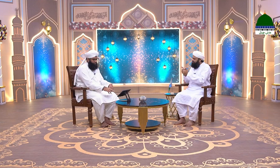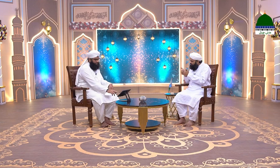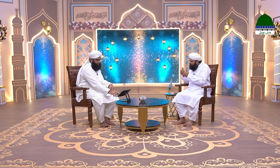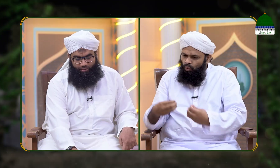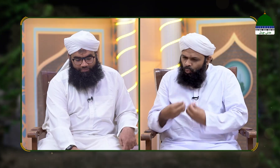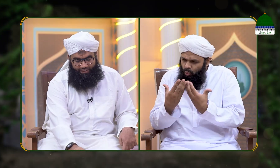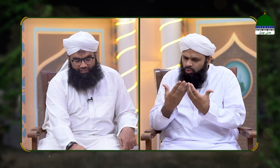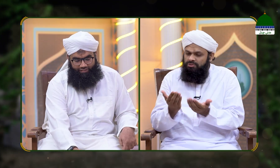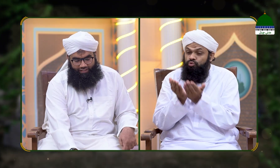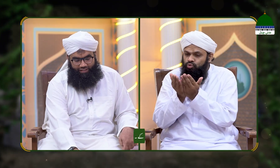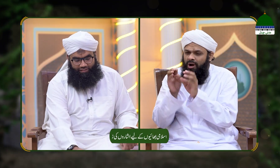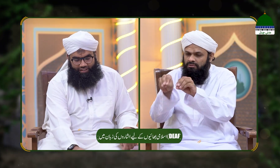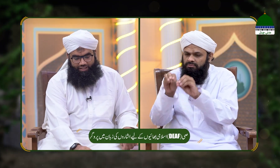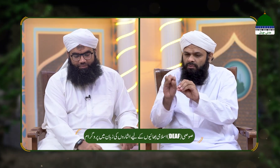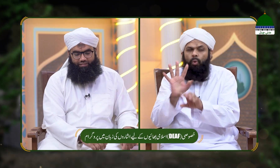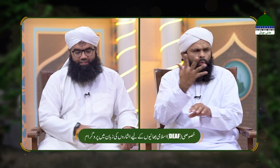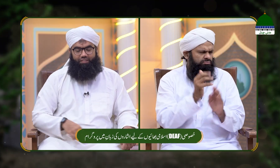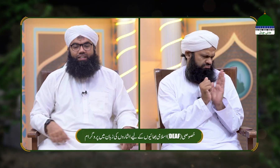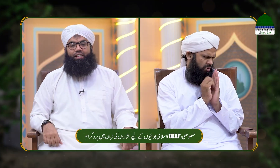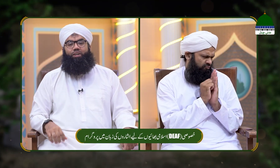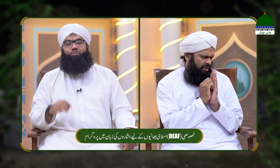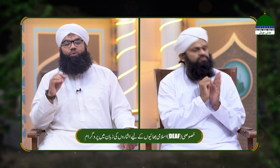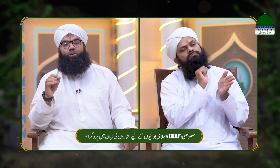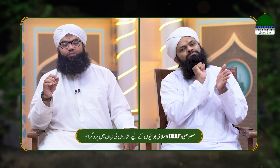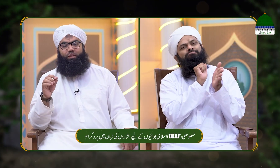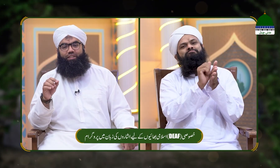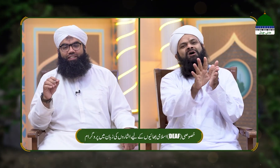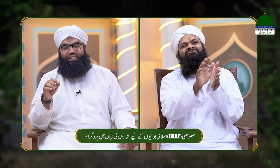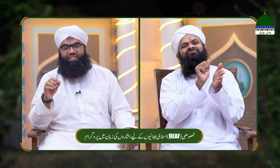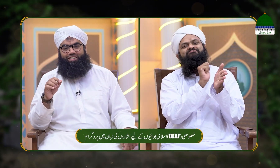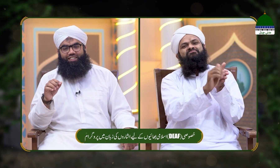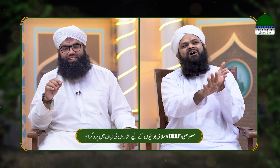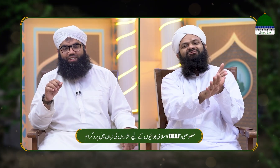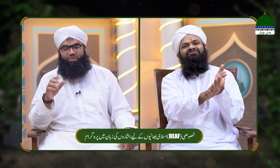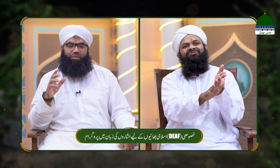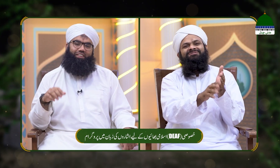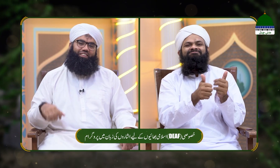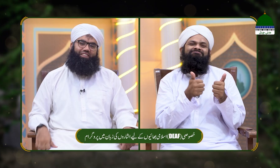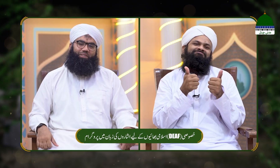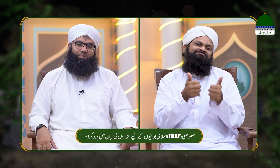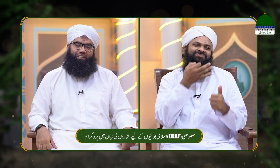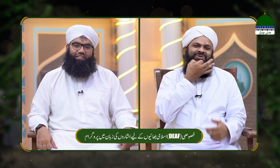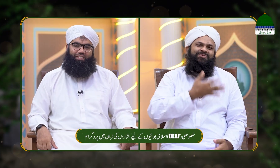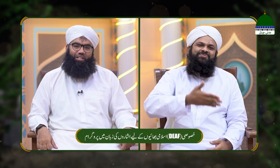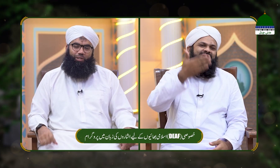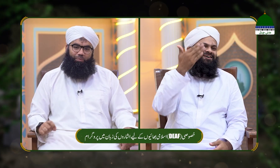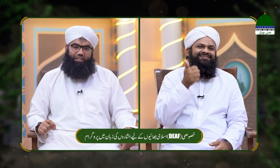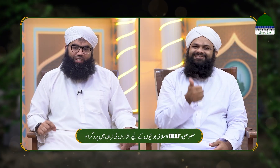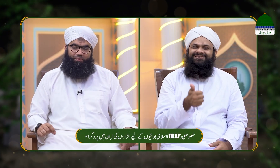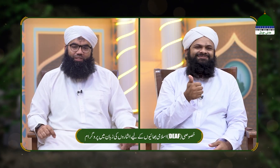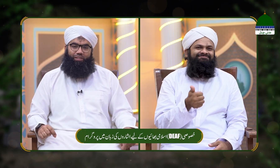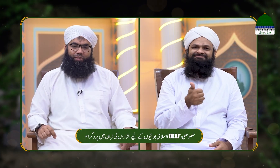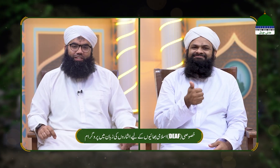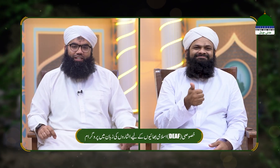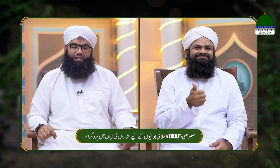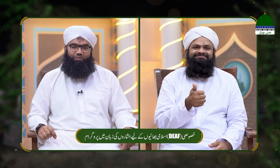جاتے اور معذرت کرنے والے کی معذرت قبول فرما لیا کرتے۔ سبحان اللہ، سبحان اللہ۔ نبی